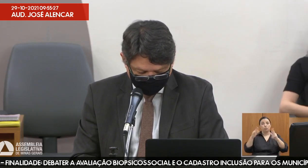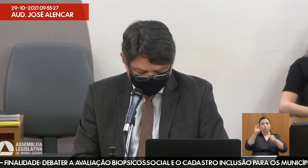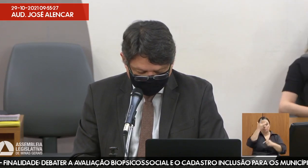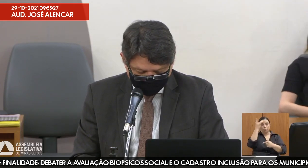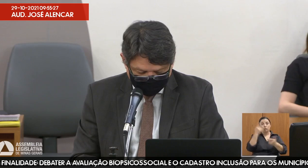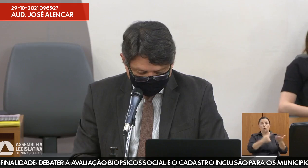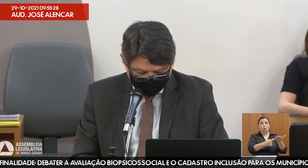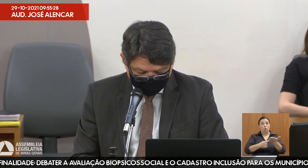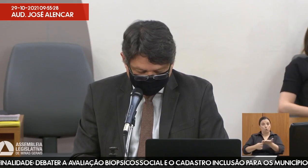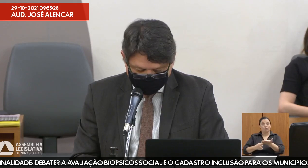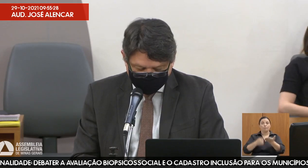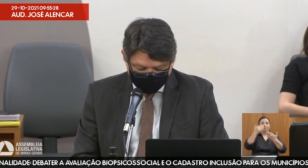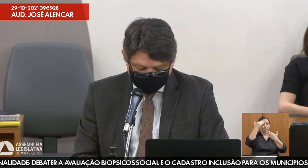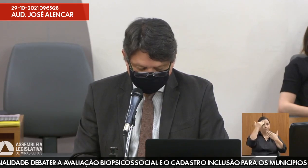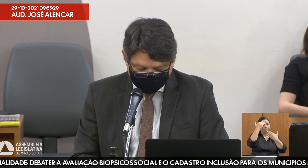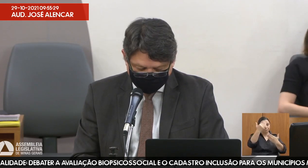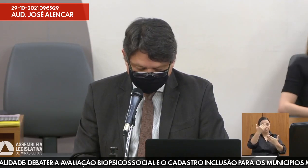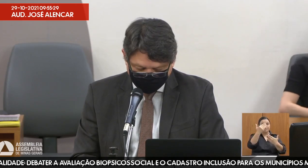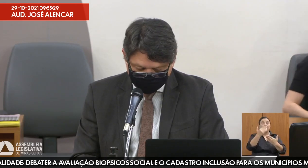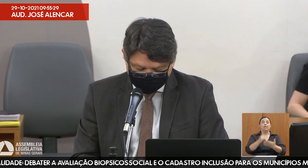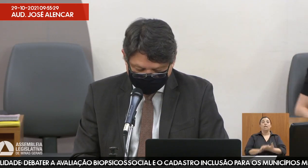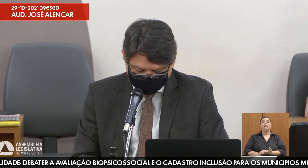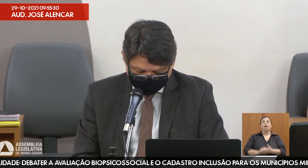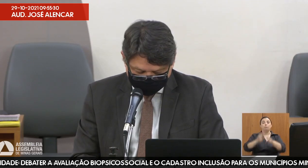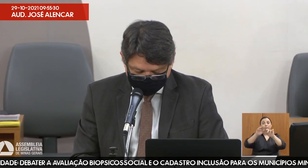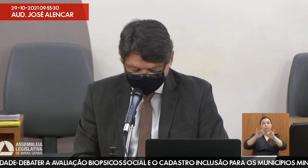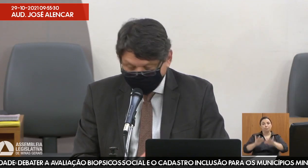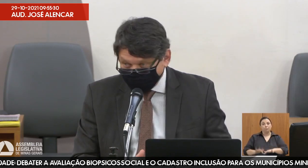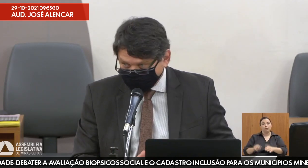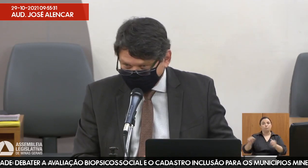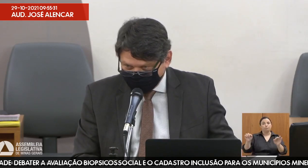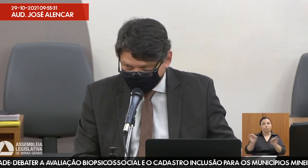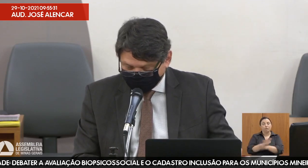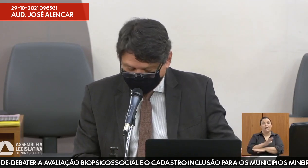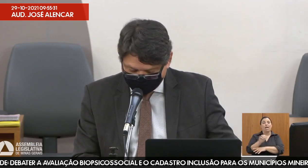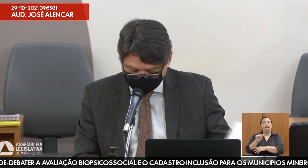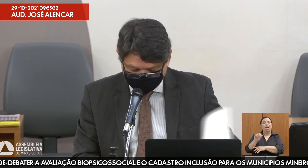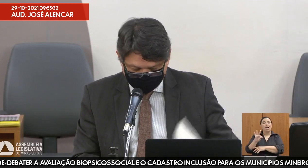determina a lavratura da ata e encerra os trabalhos.